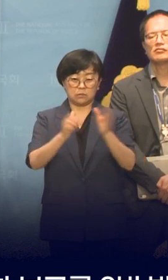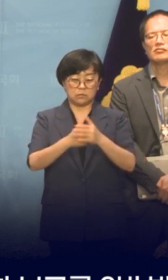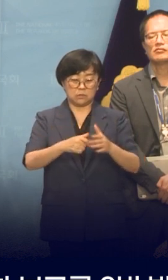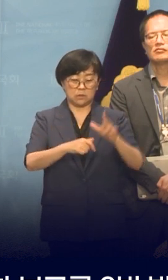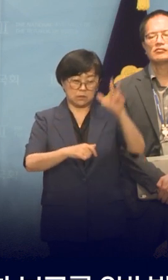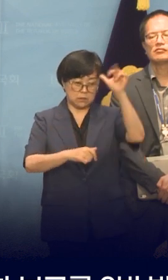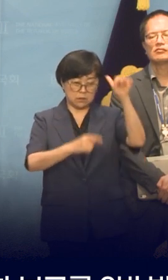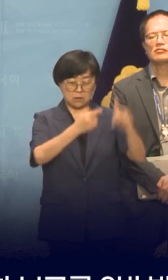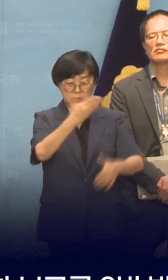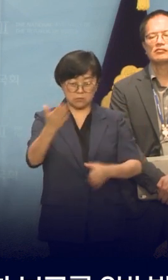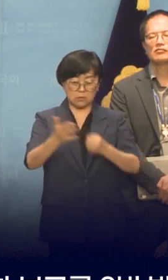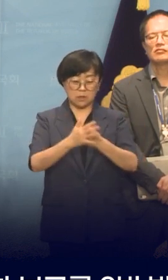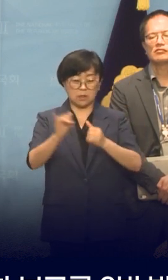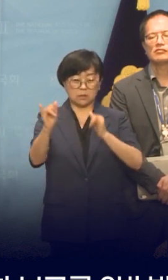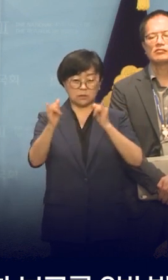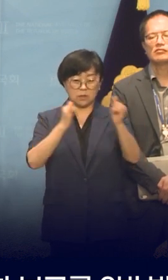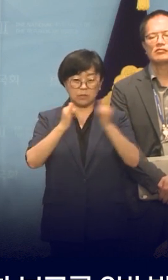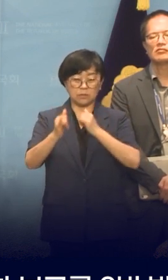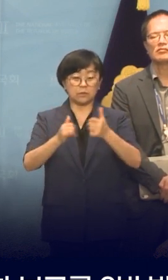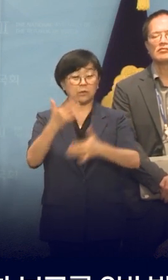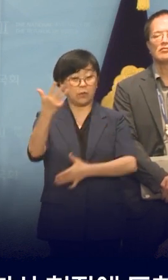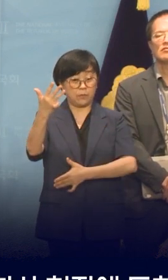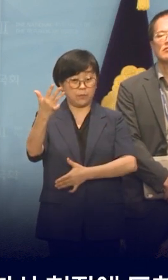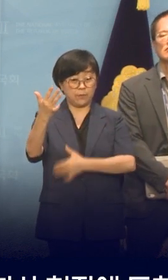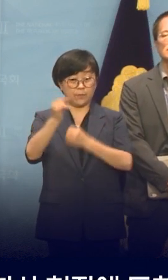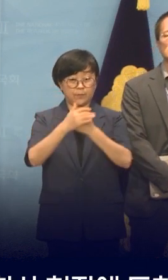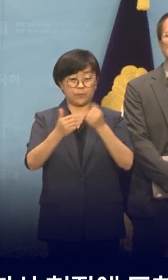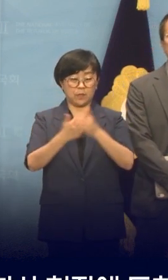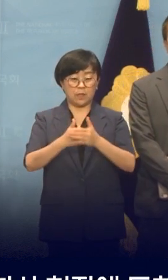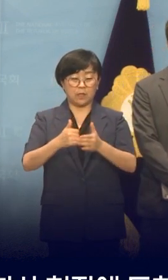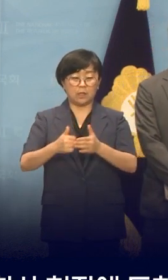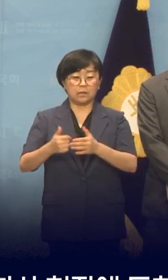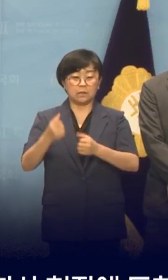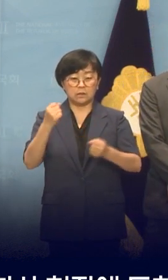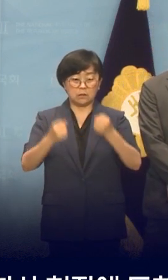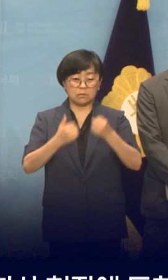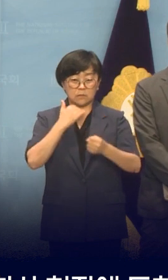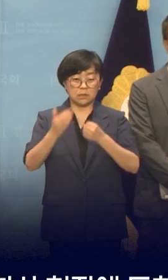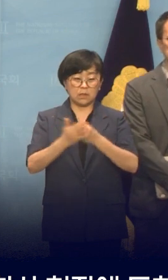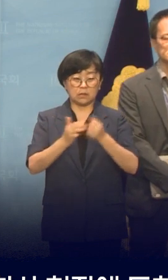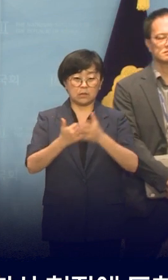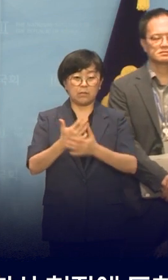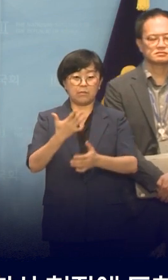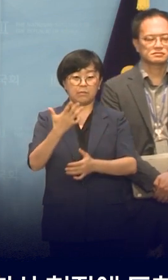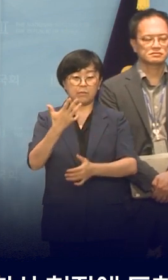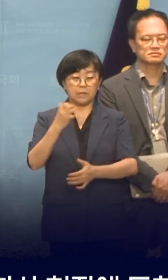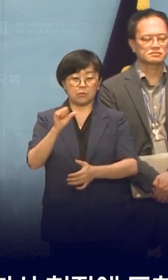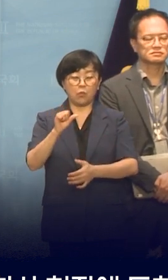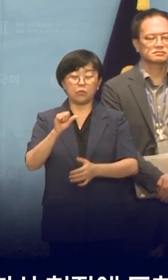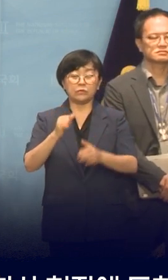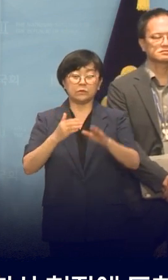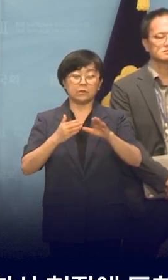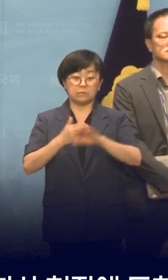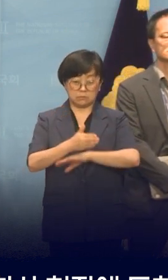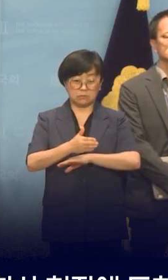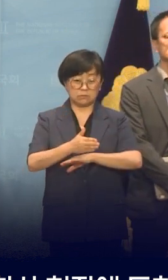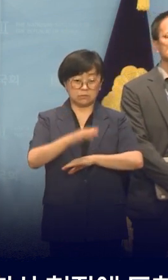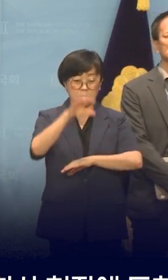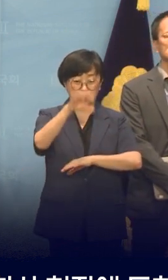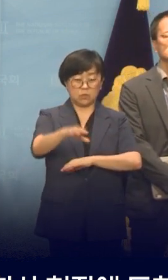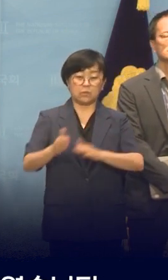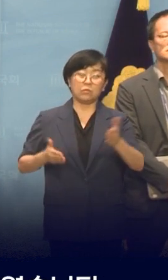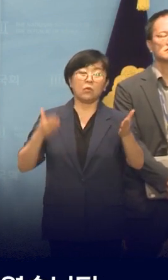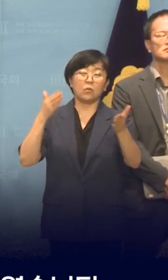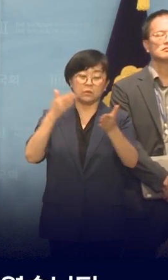소방문으로부터 전화보고를 8번 받고 수행 기사를 기다리다 85분이나 걸려 참사